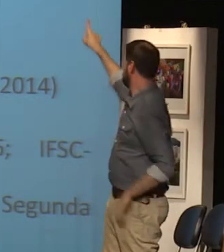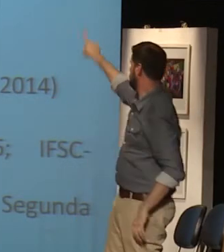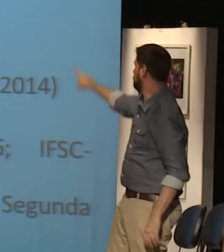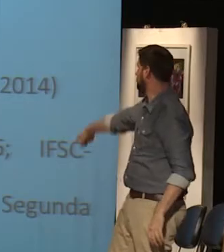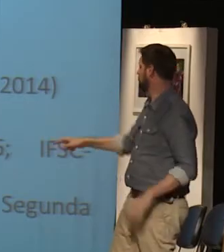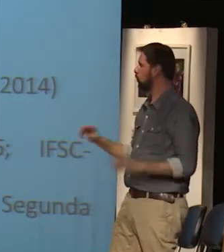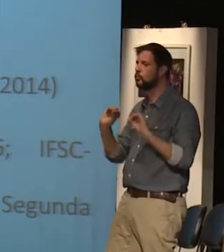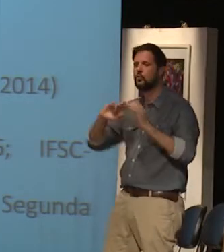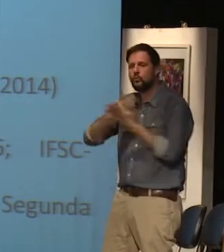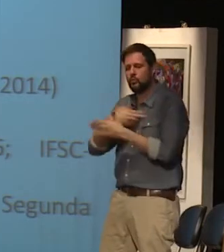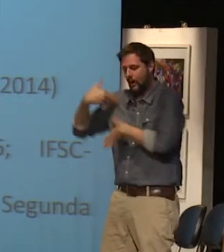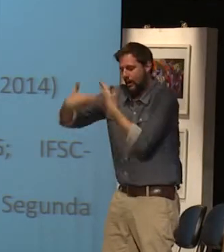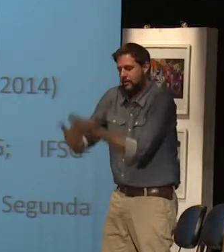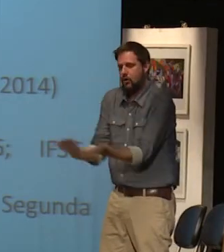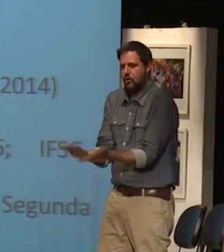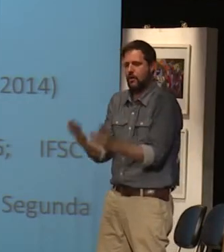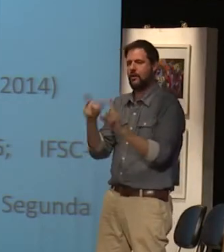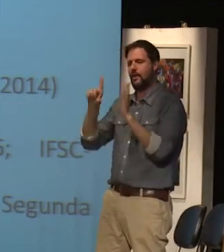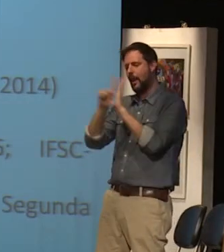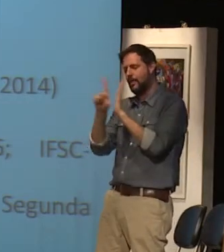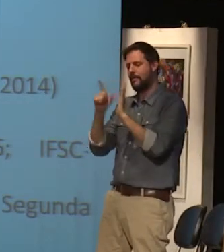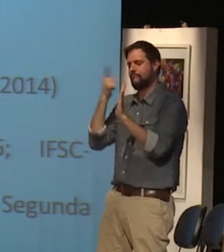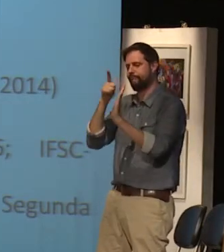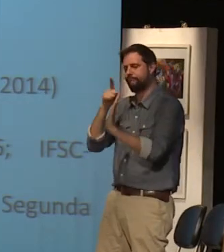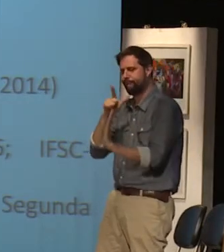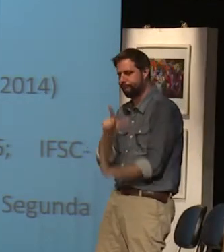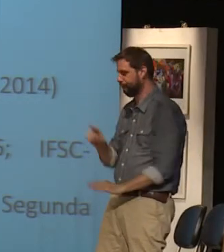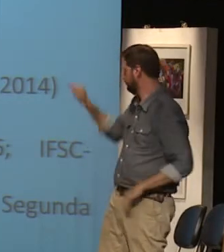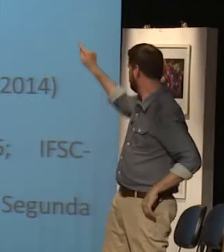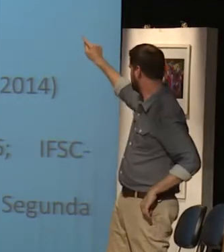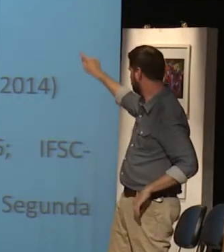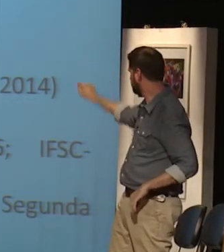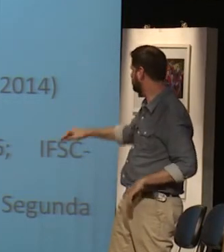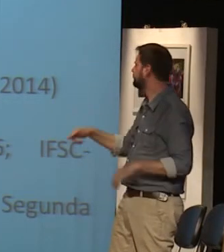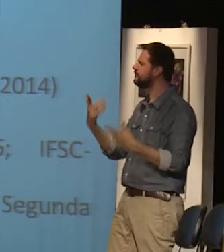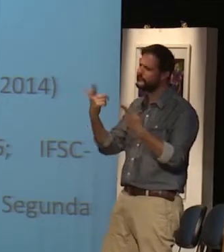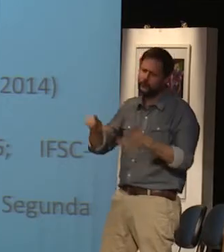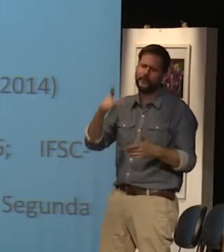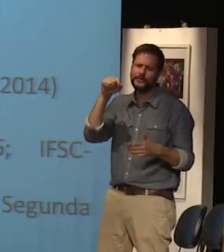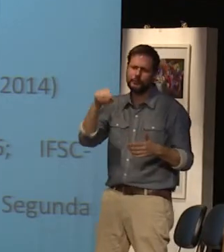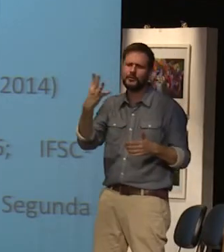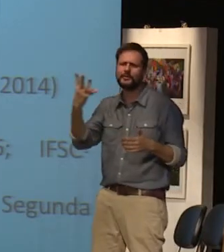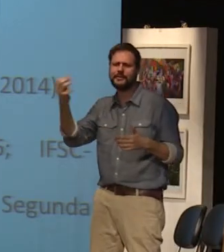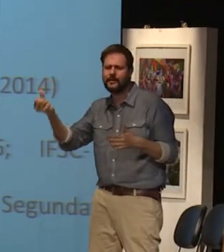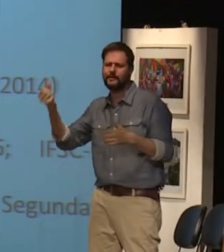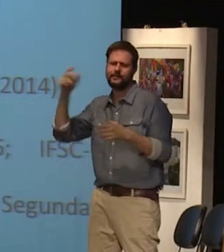luta que é feita, a gente tem um histórico aqui, que eu estou mostrando, de algumas legislações que a gente conquistou agora,